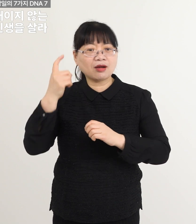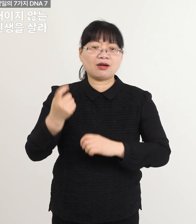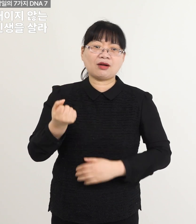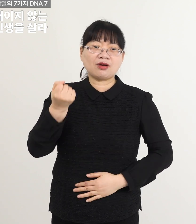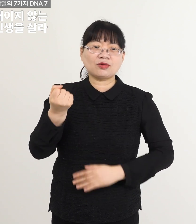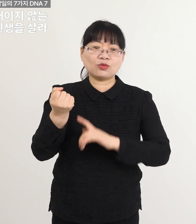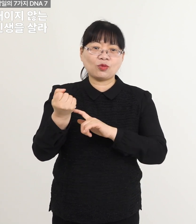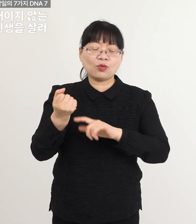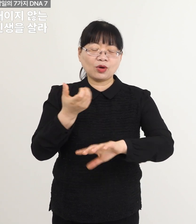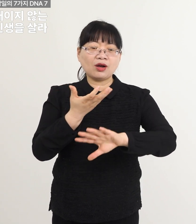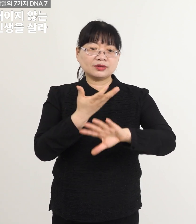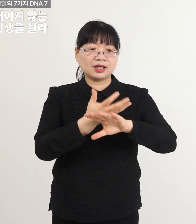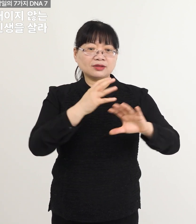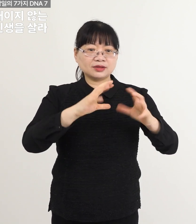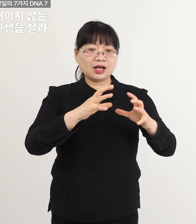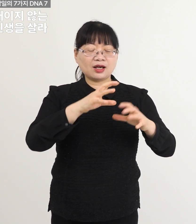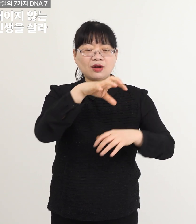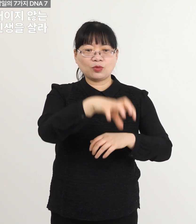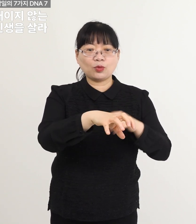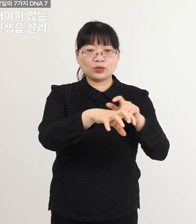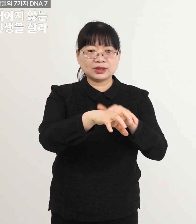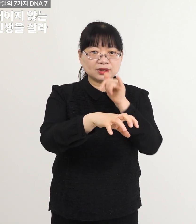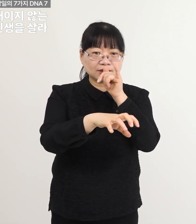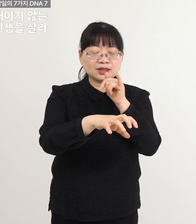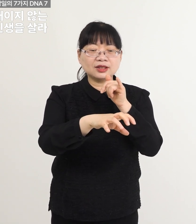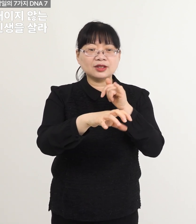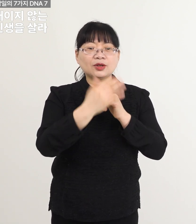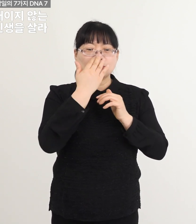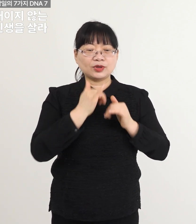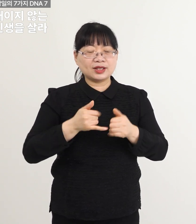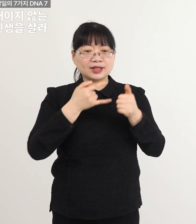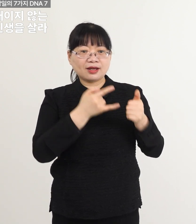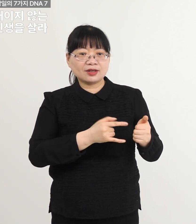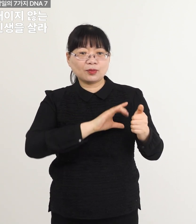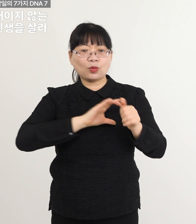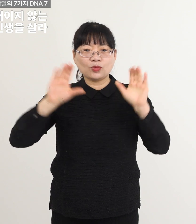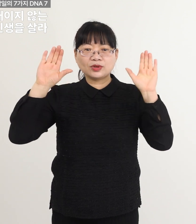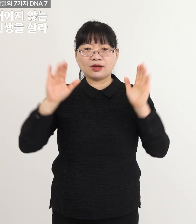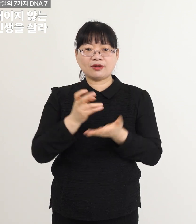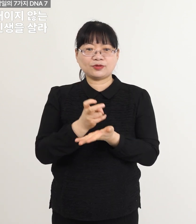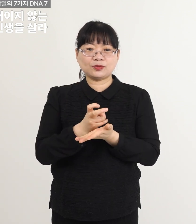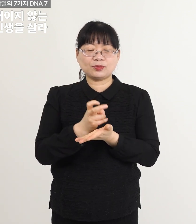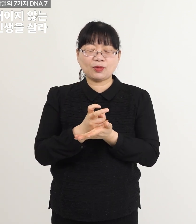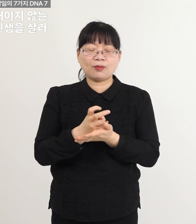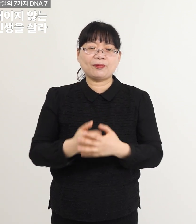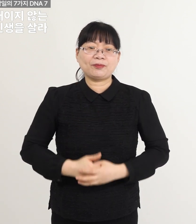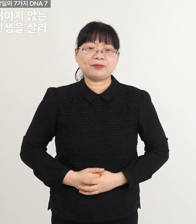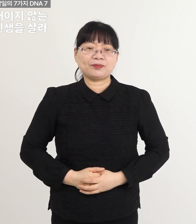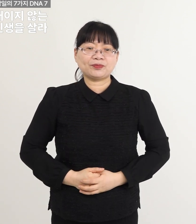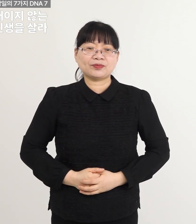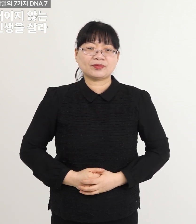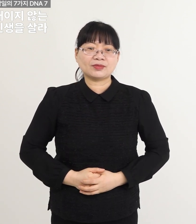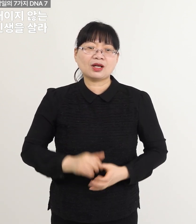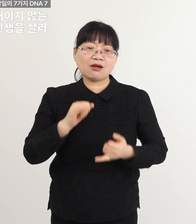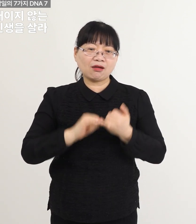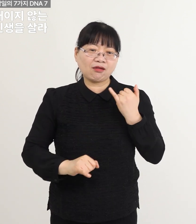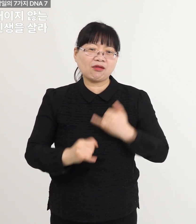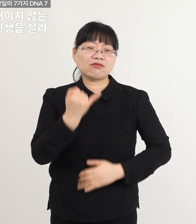이방 땅에 흩어져 사는 유대인들에게 모세의 율법을 이제 안 지켜도